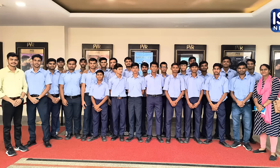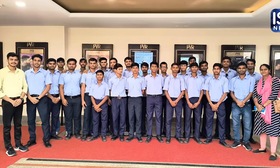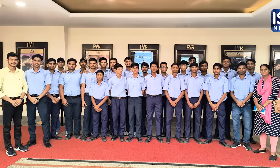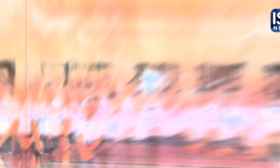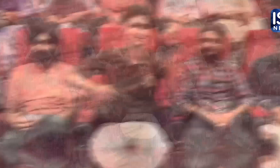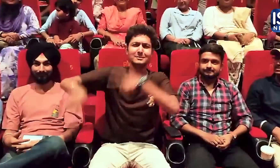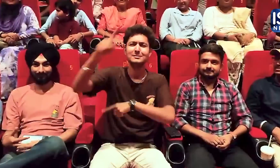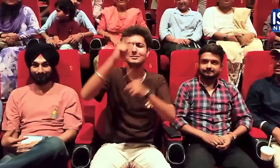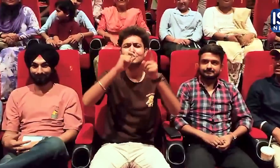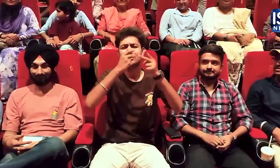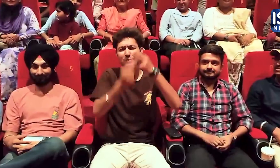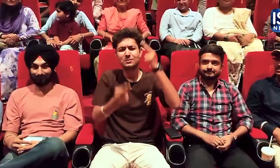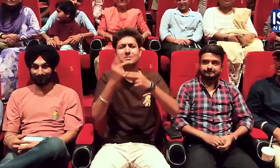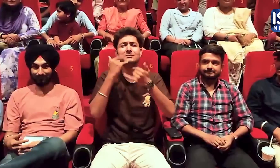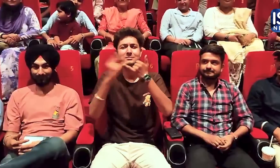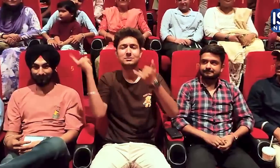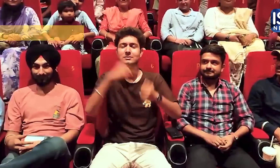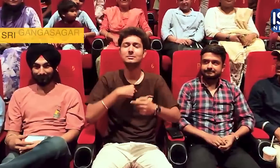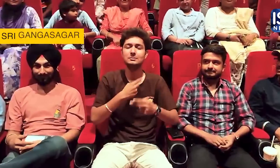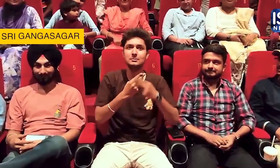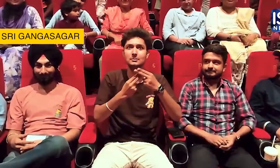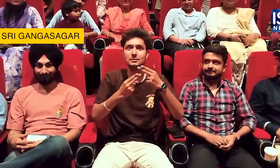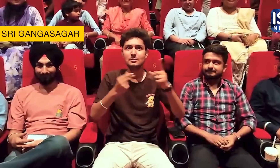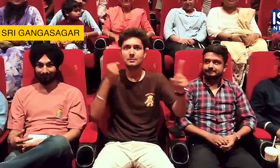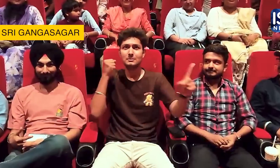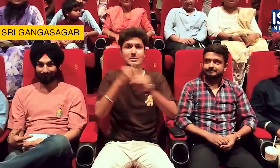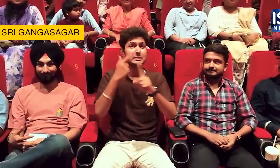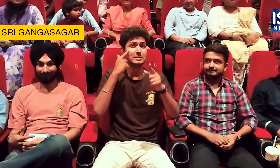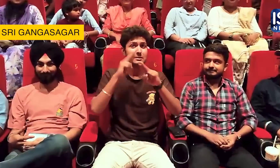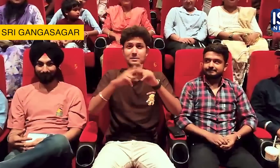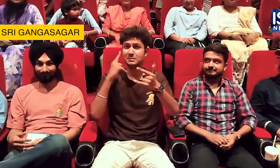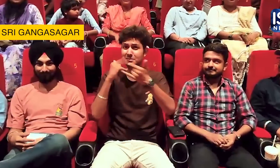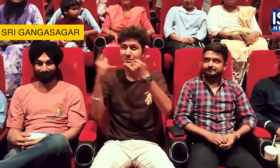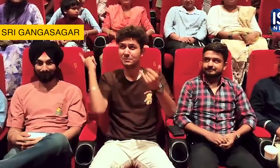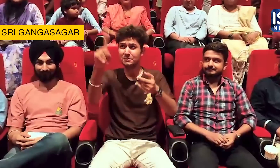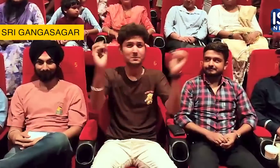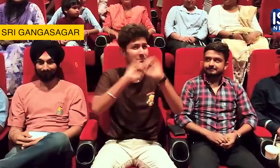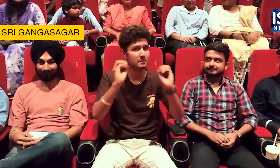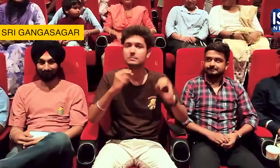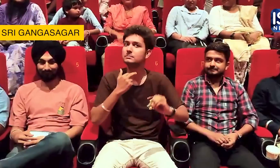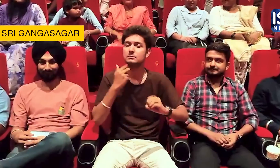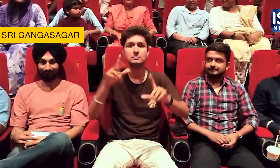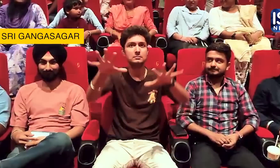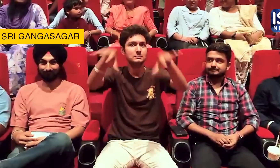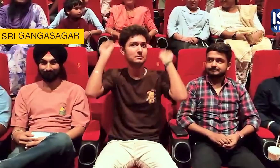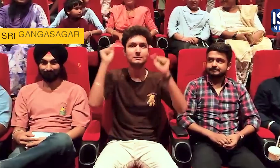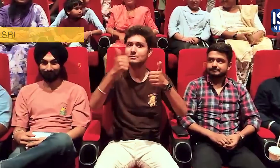आईएसएल इंटरप्रिटेशन के साथ देखना बहुत इंस्पायरिंग था। उसके बगैर हम कुछ नहीं समझ पाते।